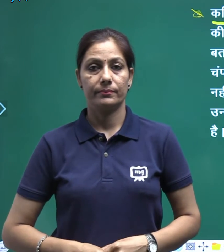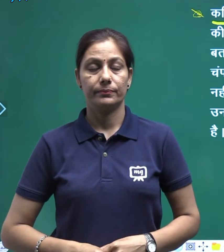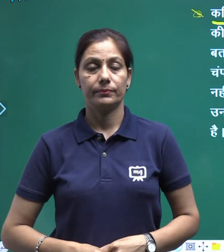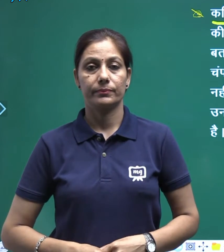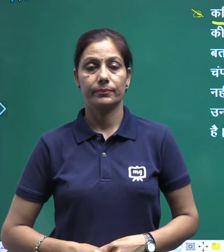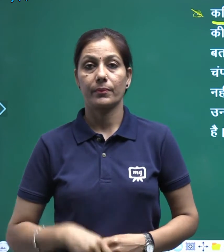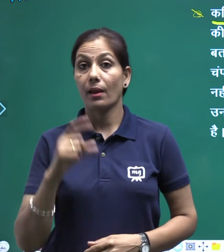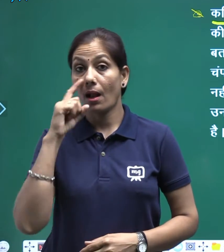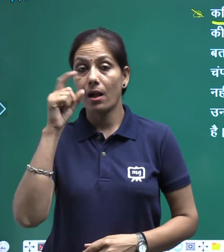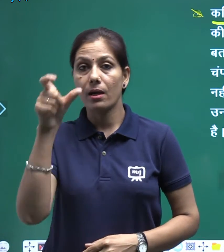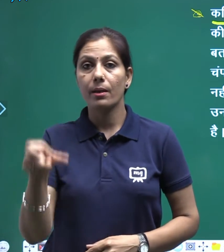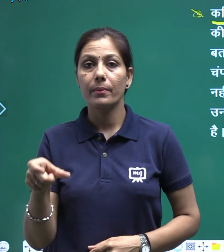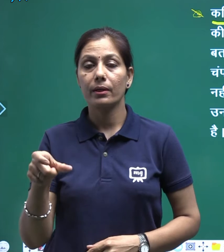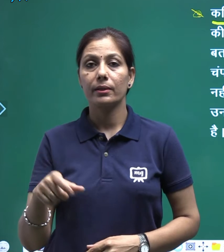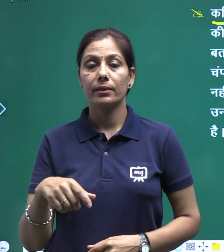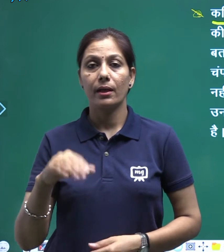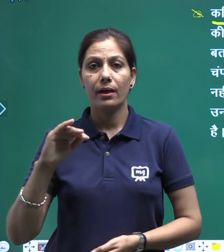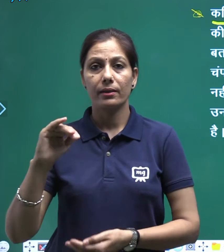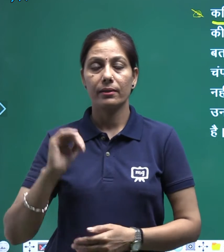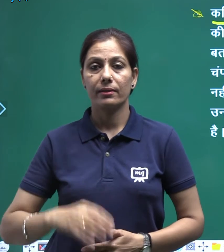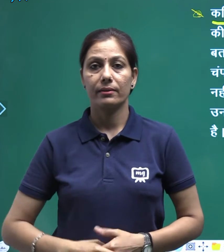चंपा नामक लड़की की